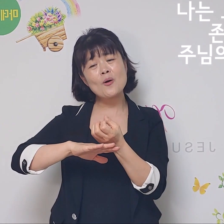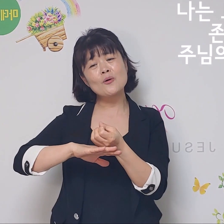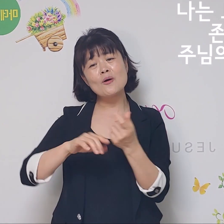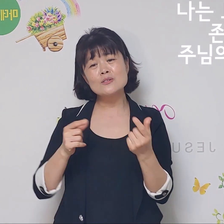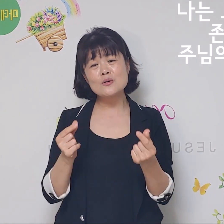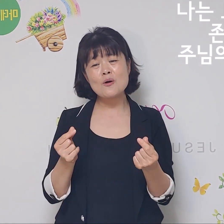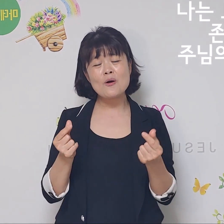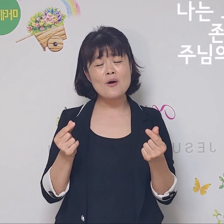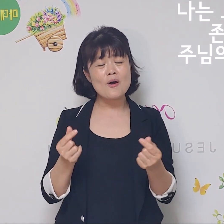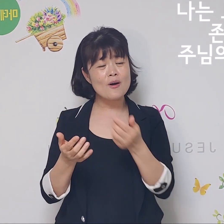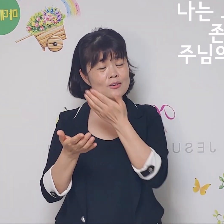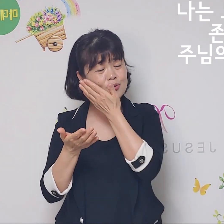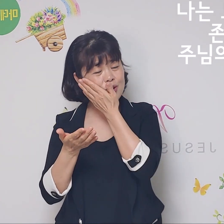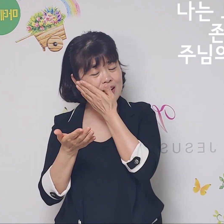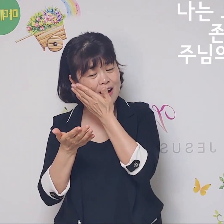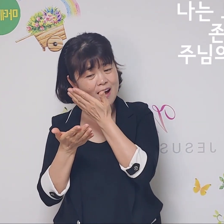보배롭고 존귀한